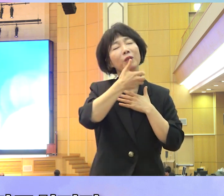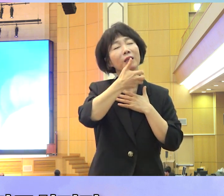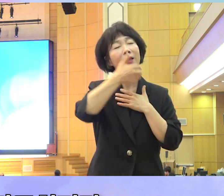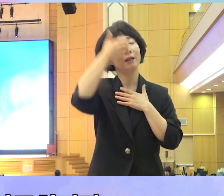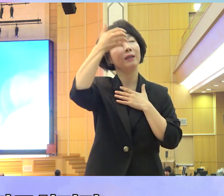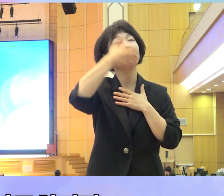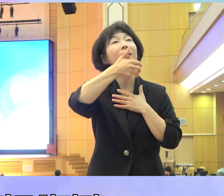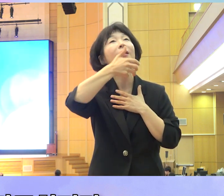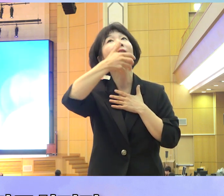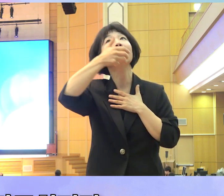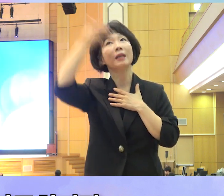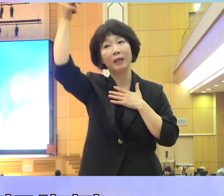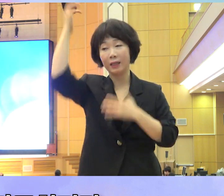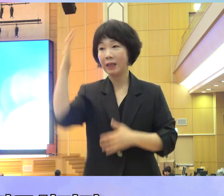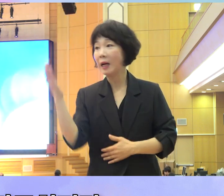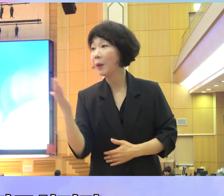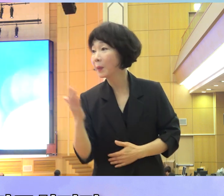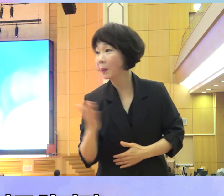꿈이